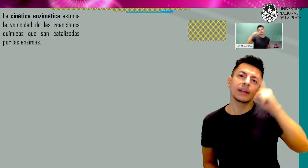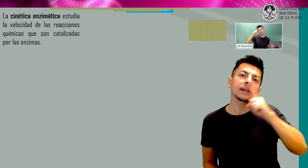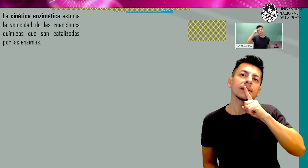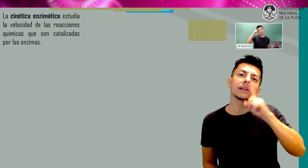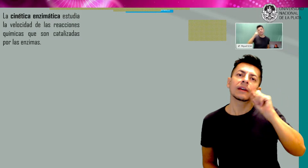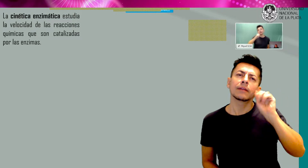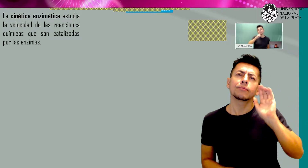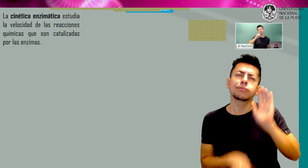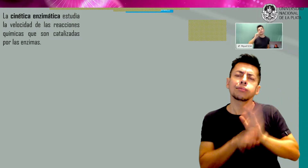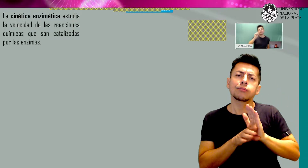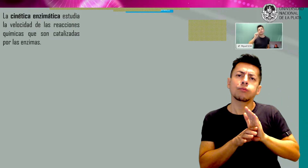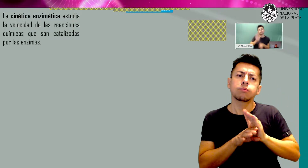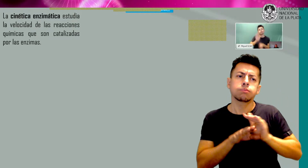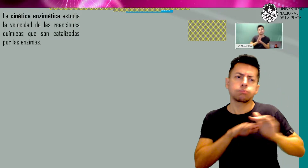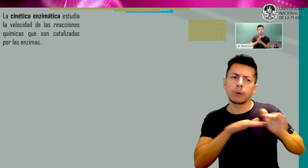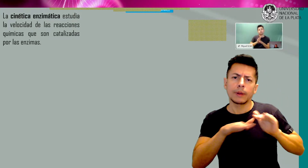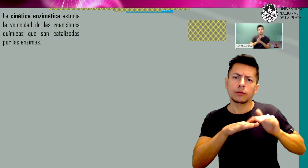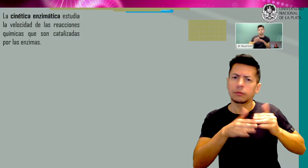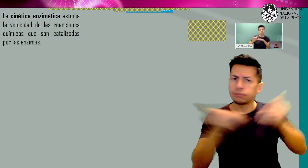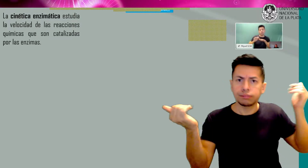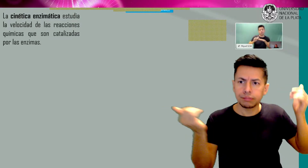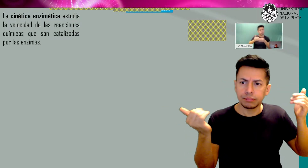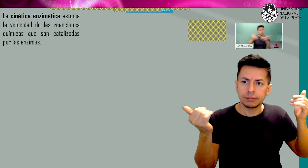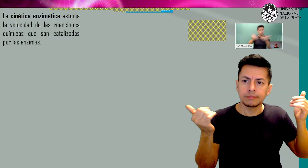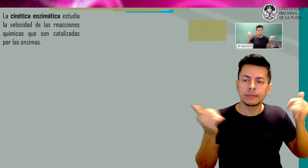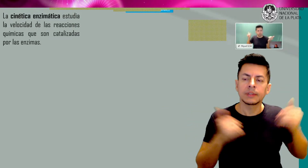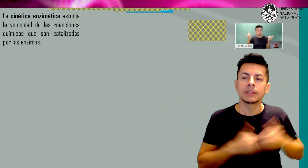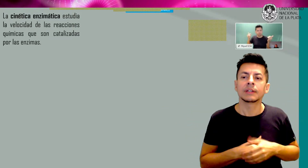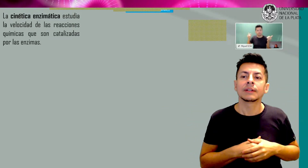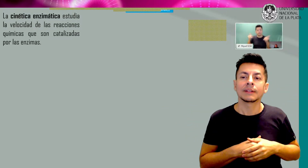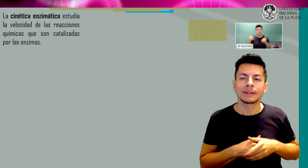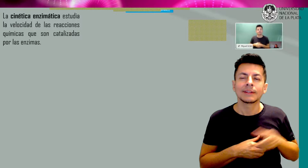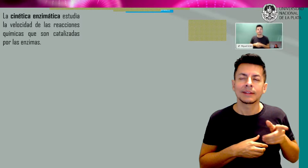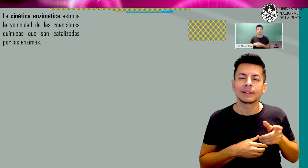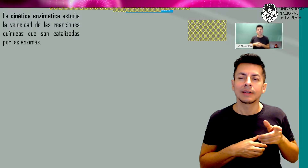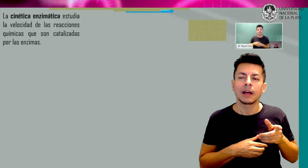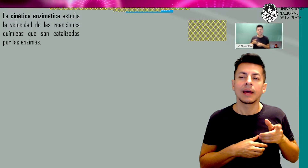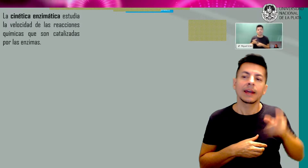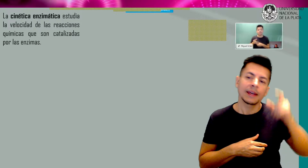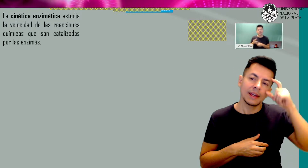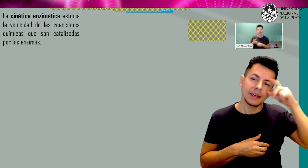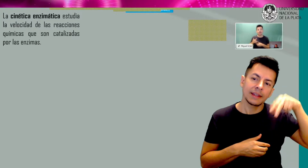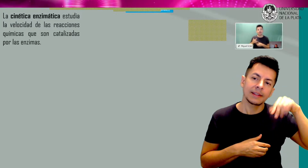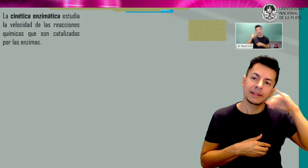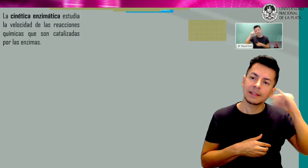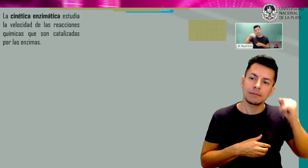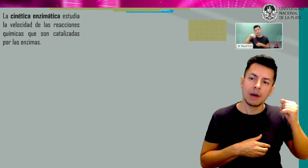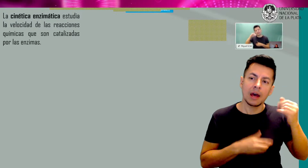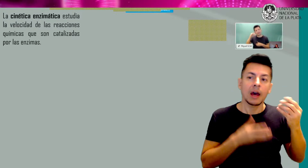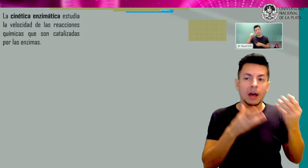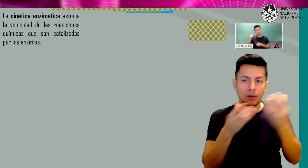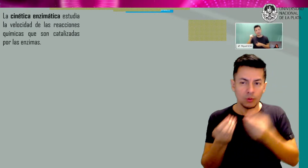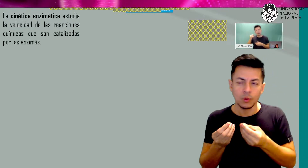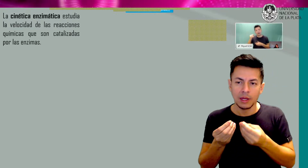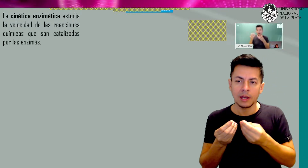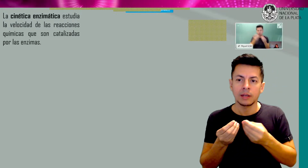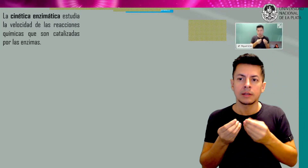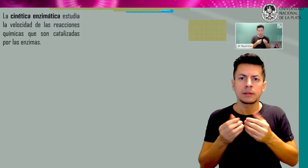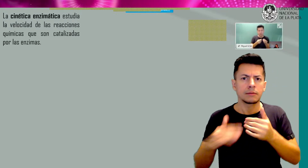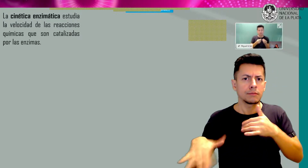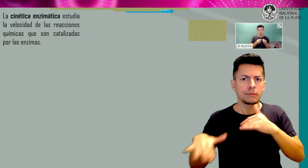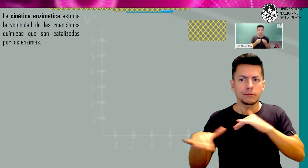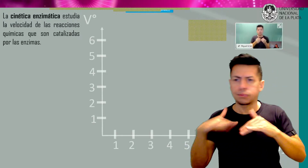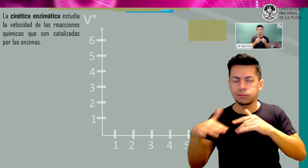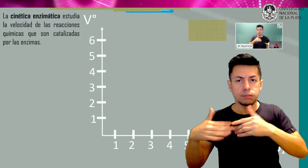reacciones químicas que son ayudadas o catalizadas por las enzimas. ¿Sí?